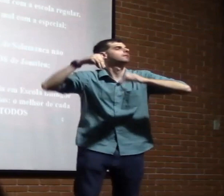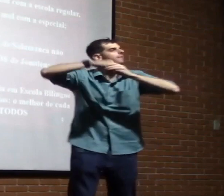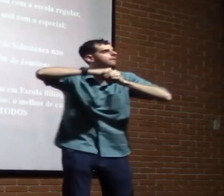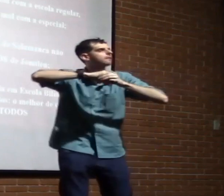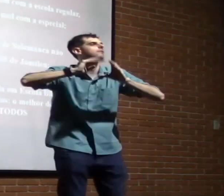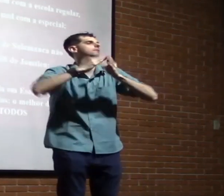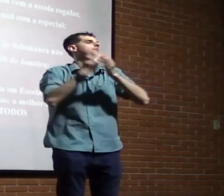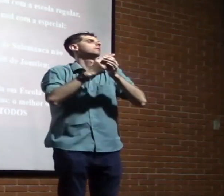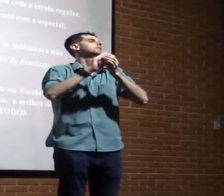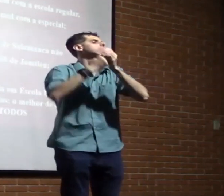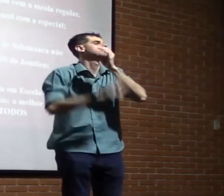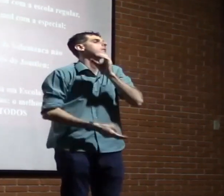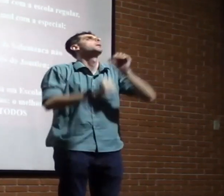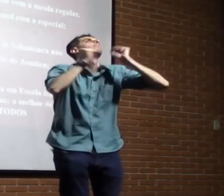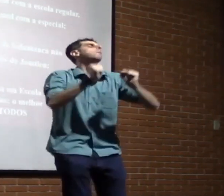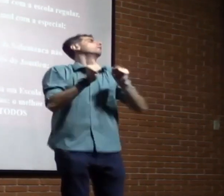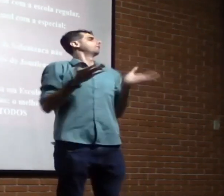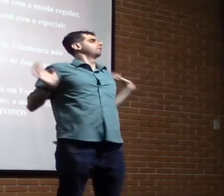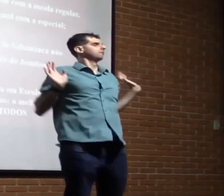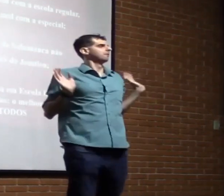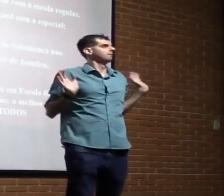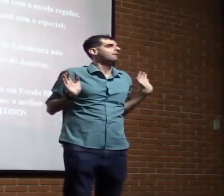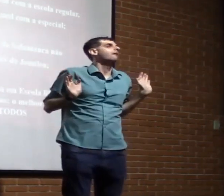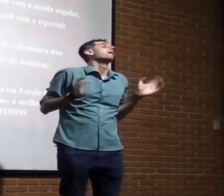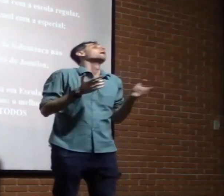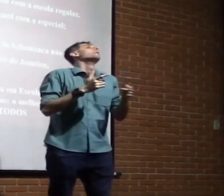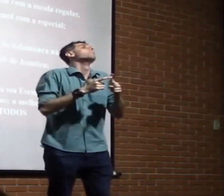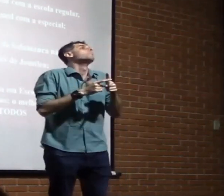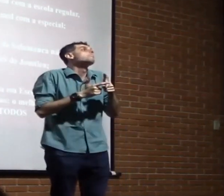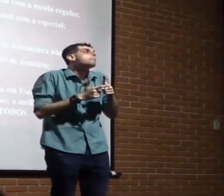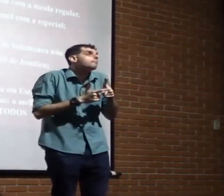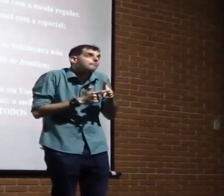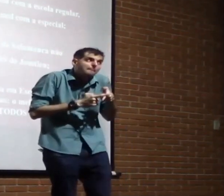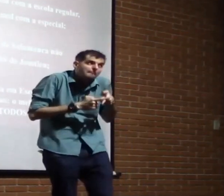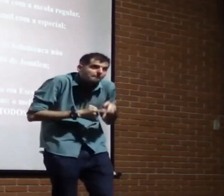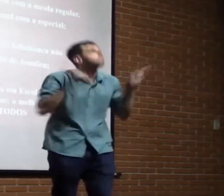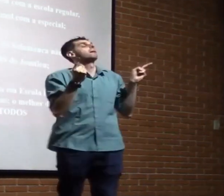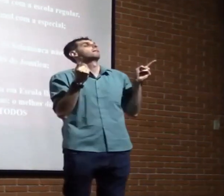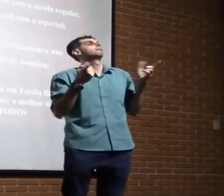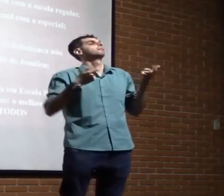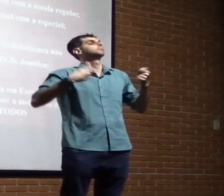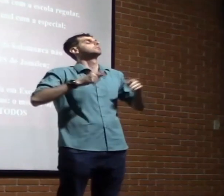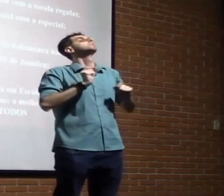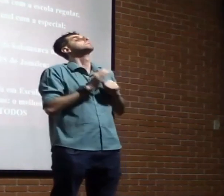eles podem trabalhar, claro que podem, eles estão ali, eles são formados para isso, né? Mas